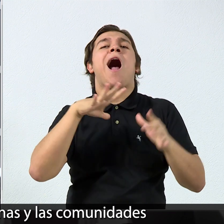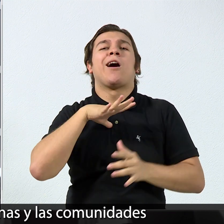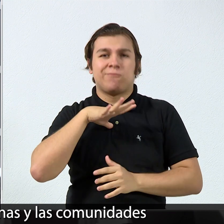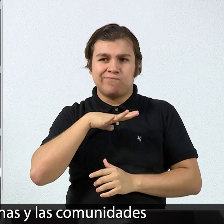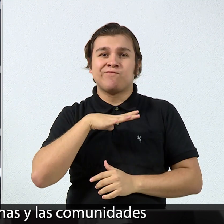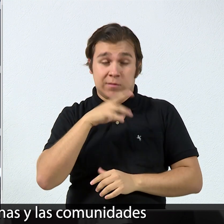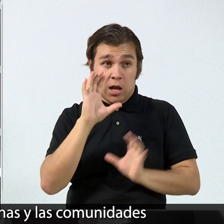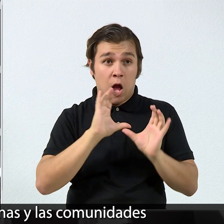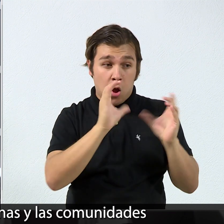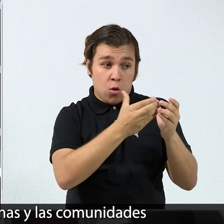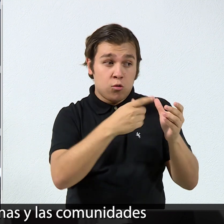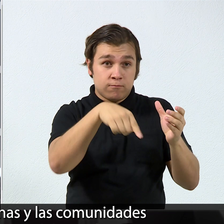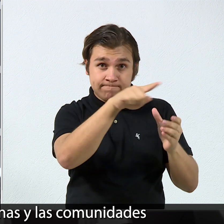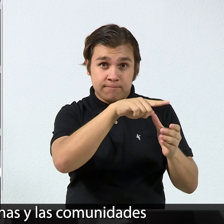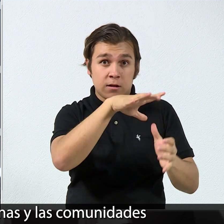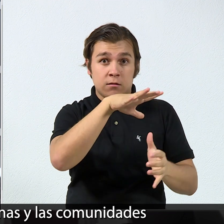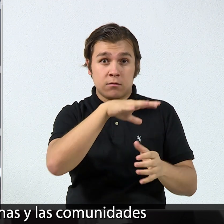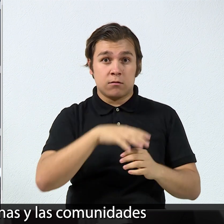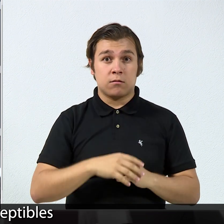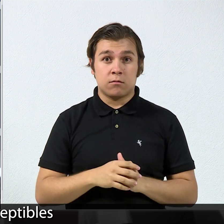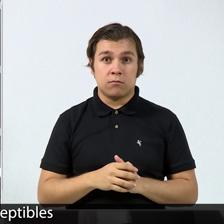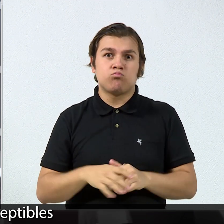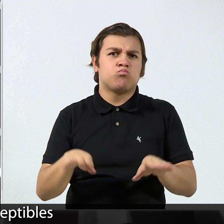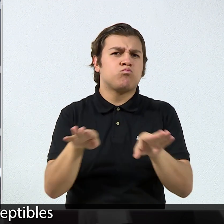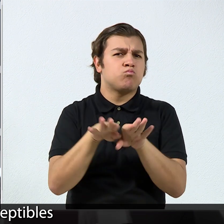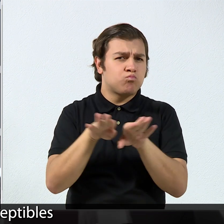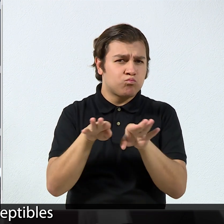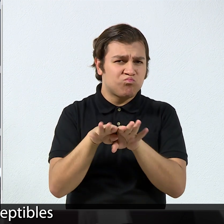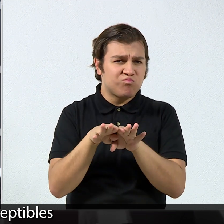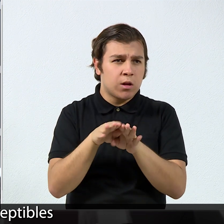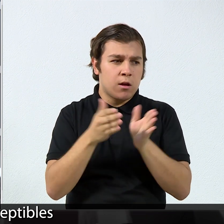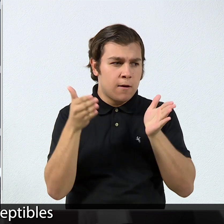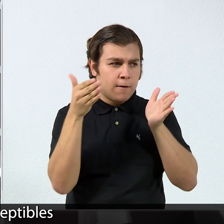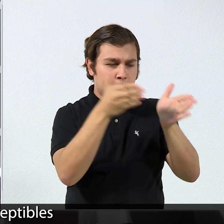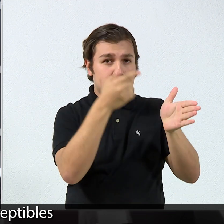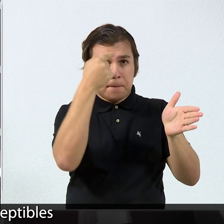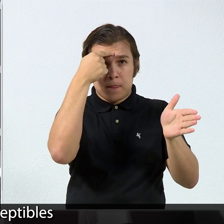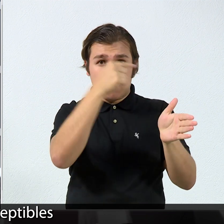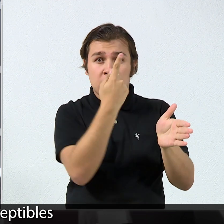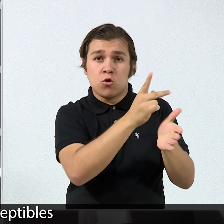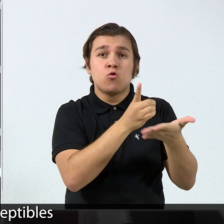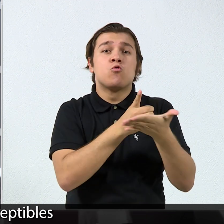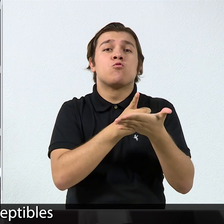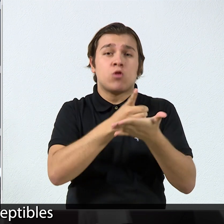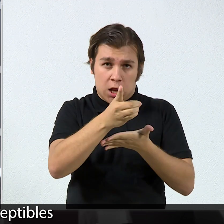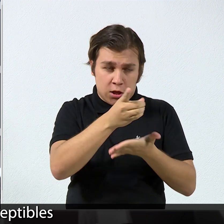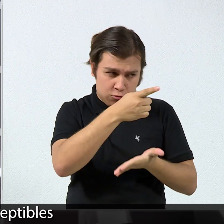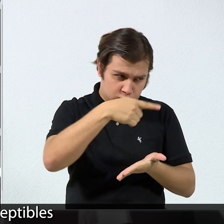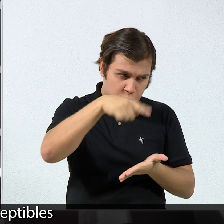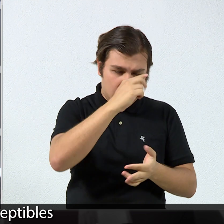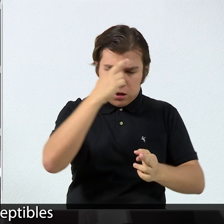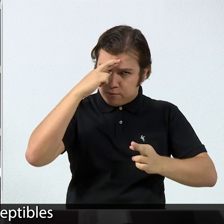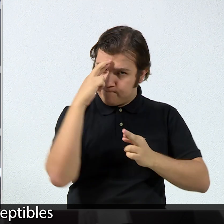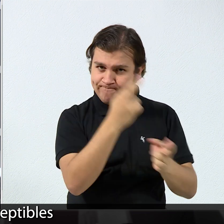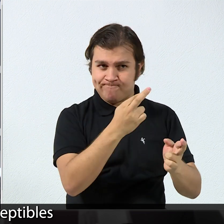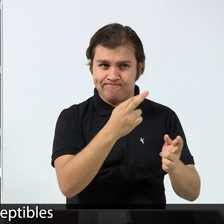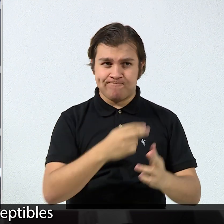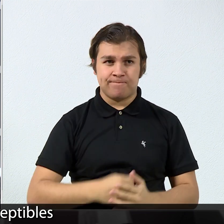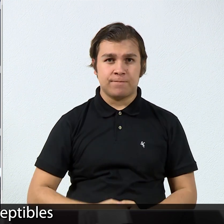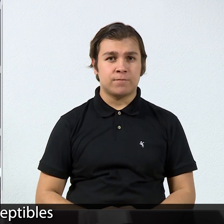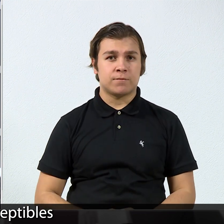las comunidades que los conforman deberán ser susceptibles de tutelar sus derechos de forma efectiva y maximizadora.